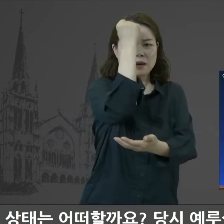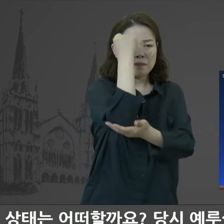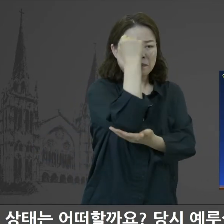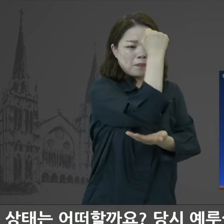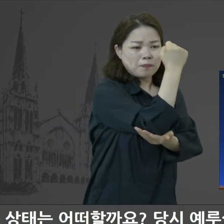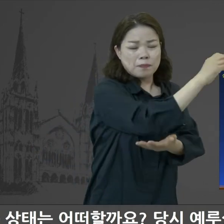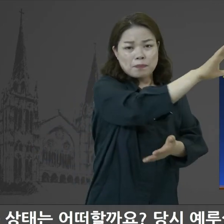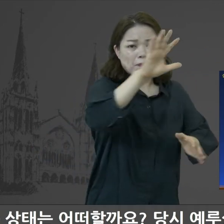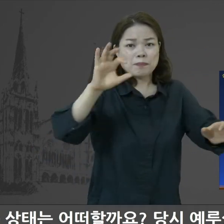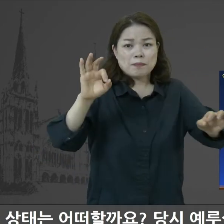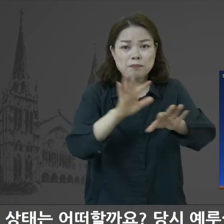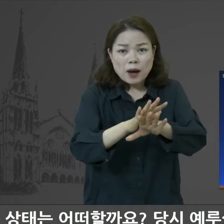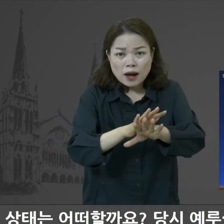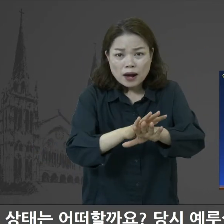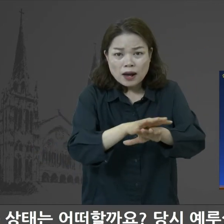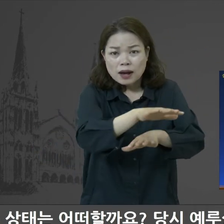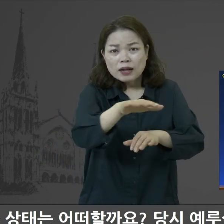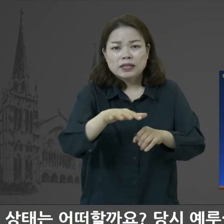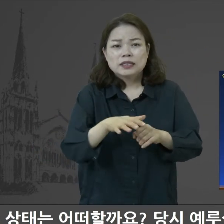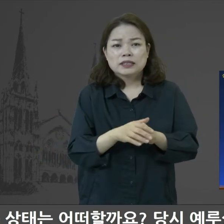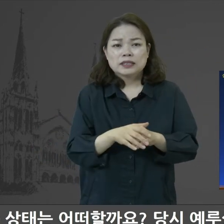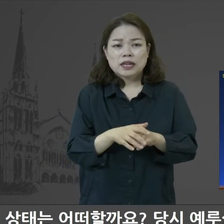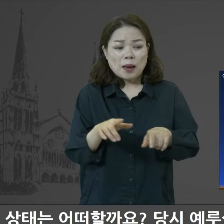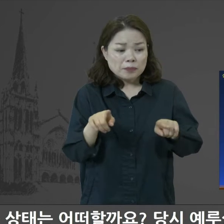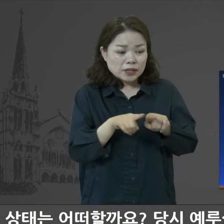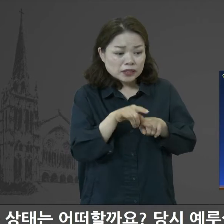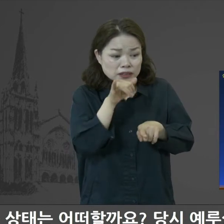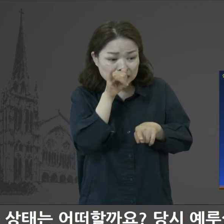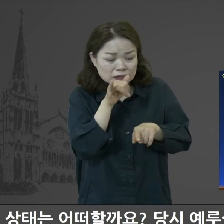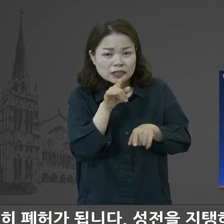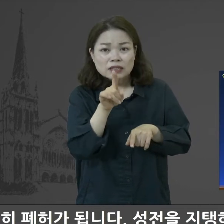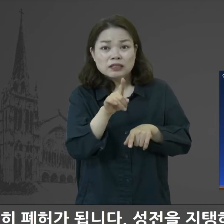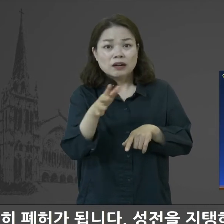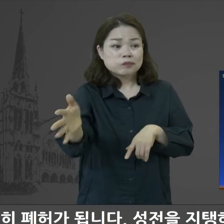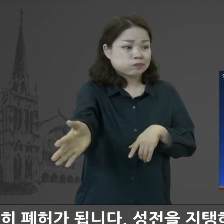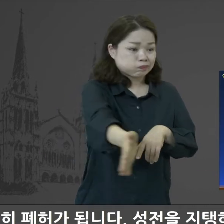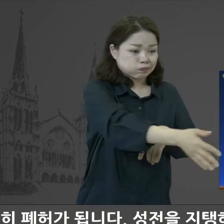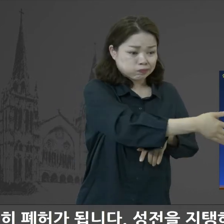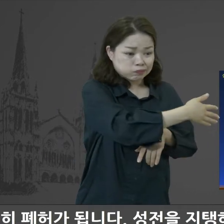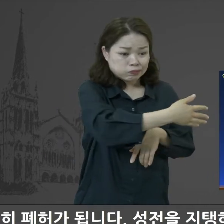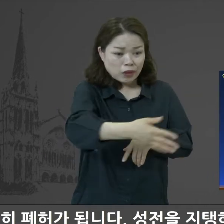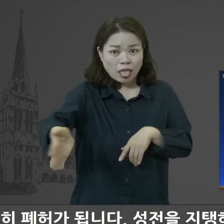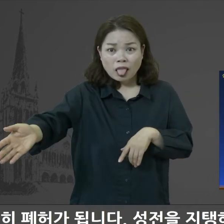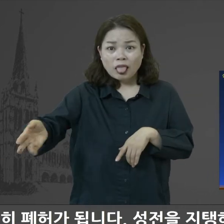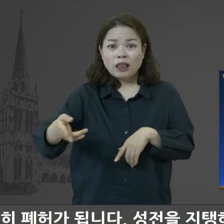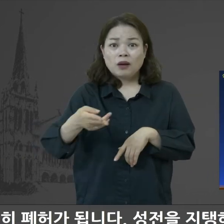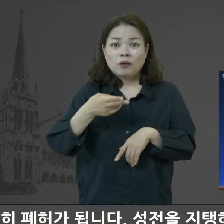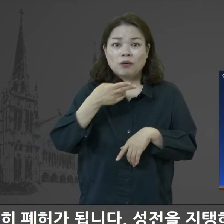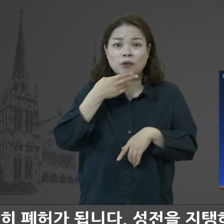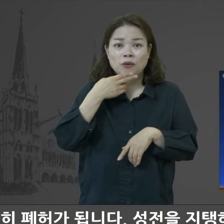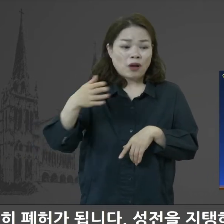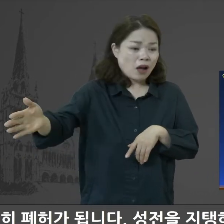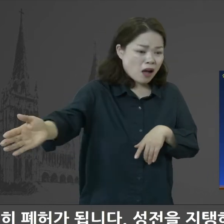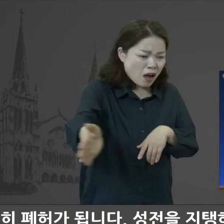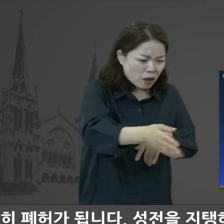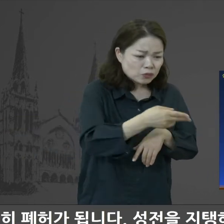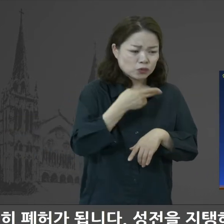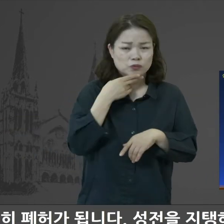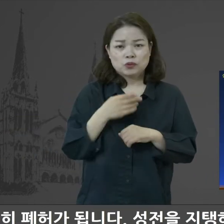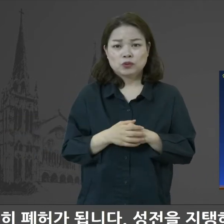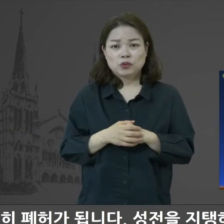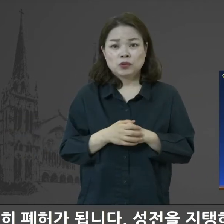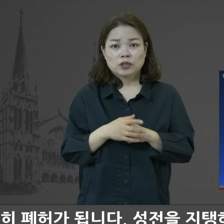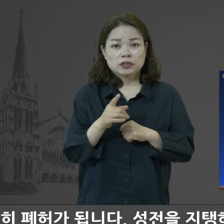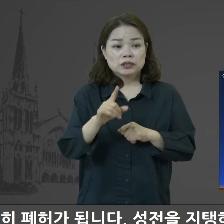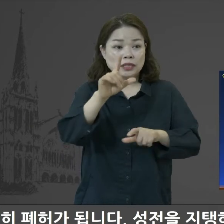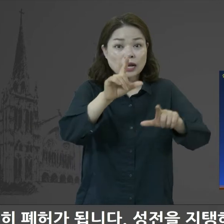있을 것이고 그 가운데 가치 있는 것이라고는 단 하나도 남아있지 않는 그런 상태가 되었을 거예요.